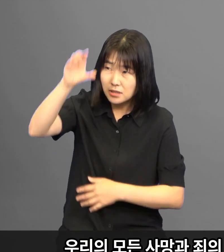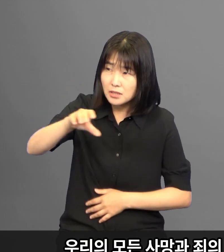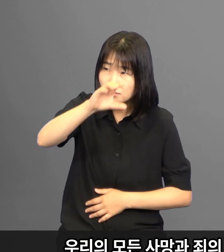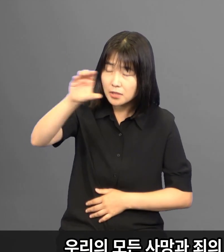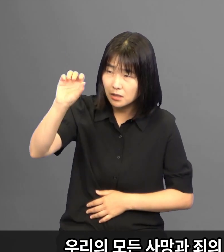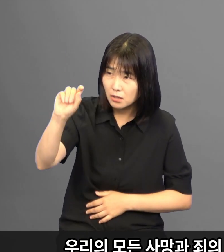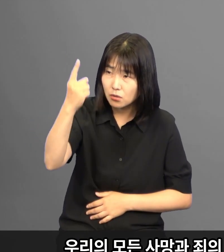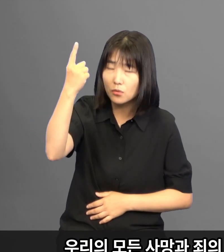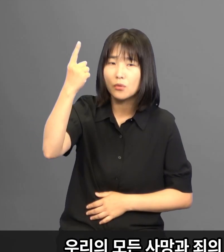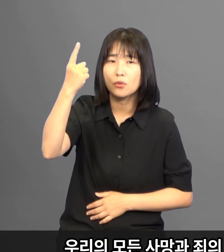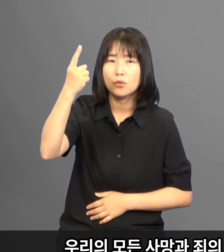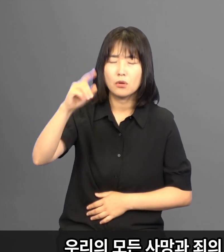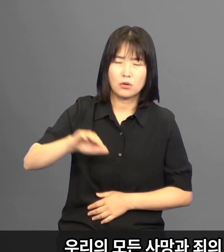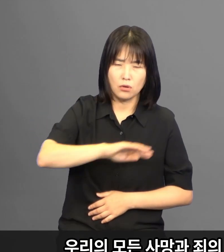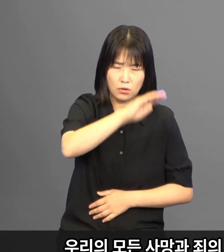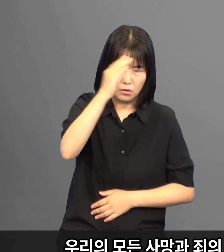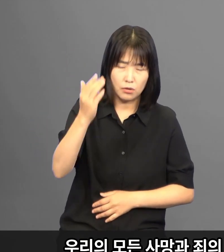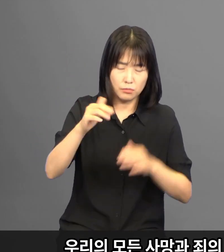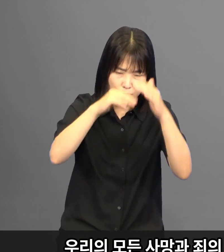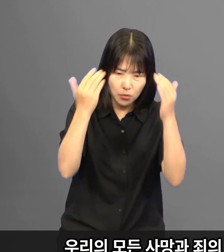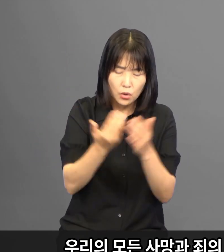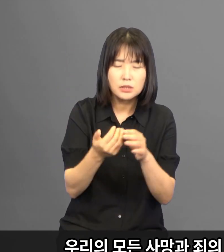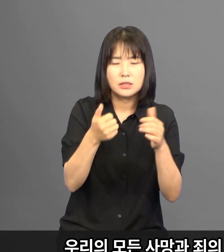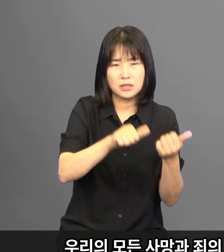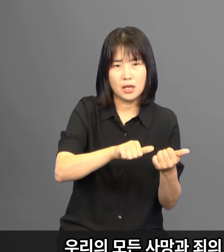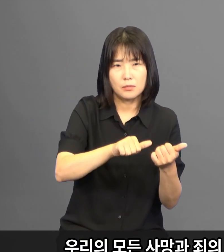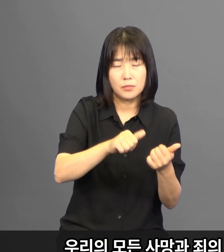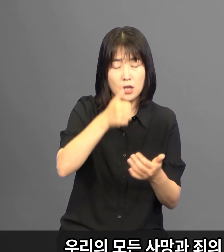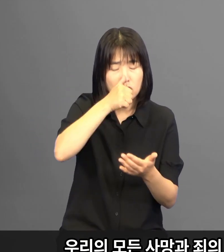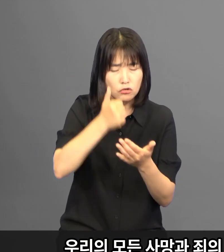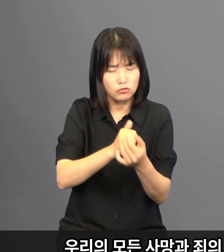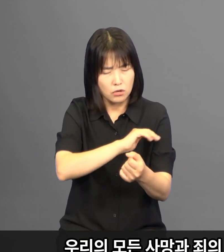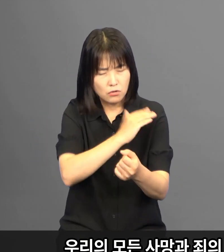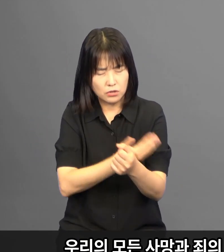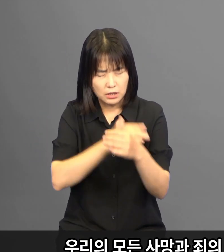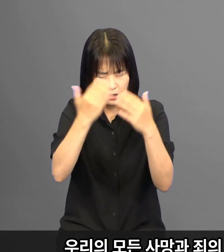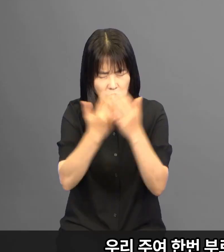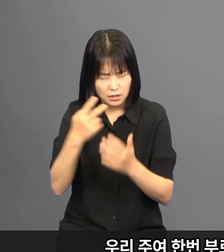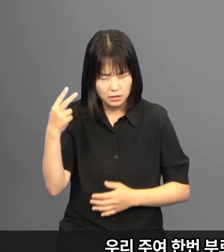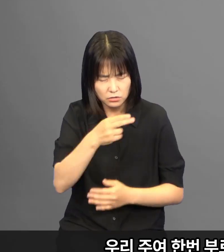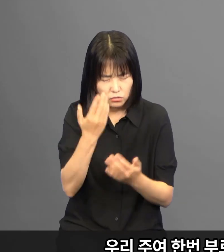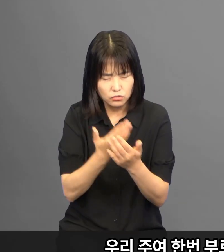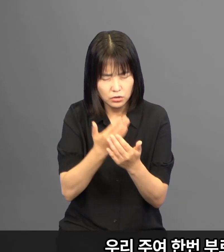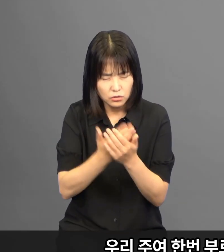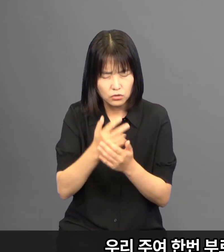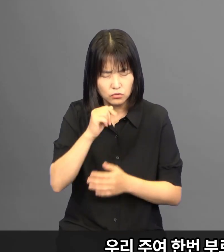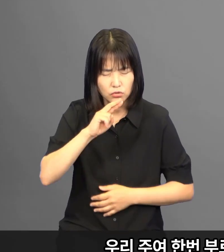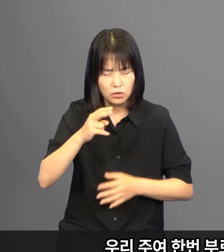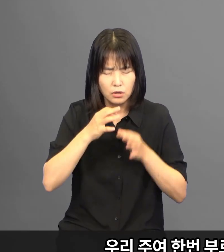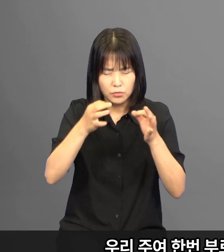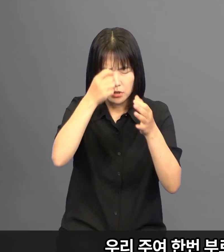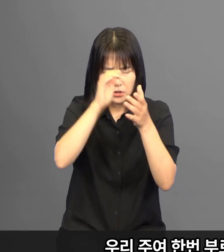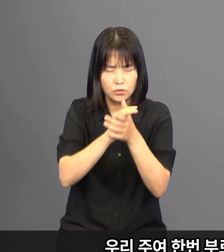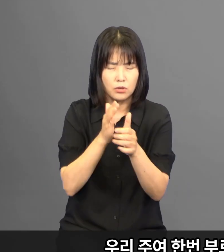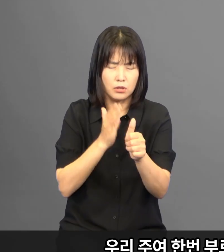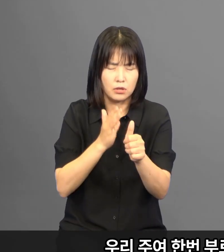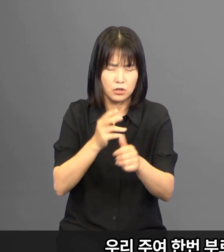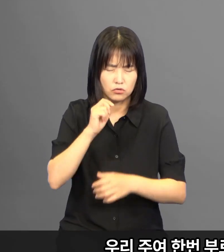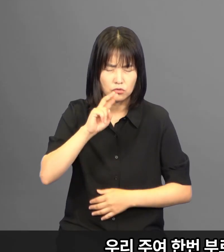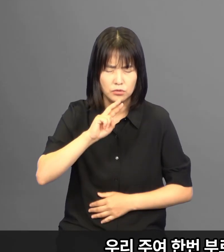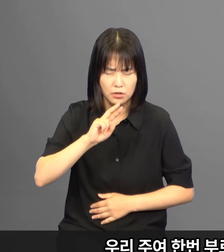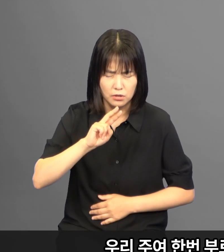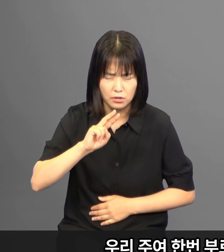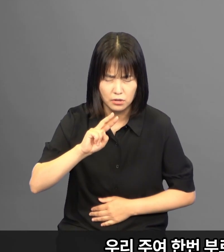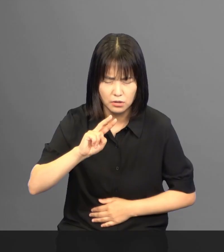우리의 모든 사망과 죄의 권세를 완전히 끊어 주시옵소서. 우리 주여 한번 부르고 기도하겠습니다. 주여,